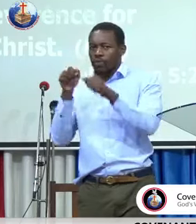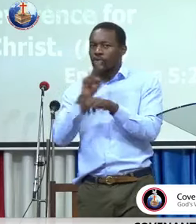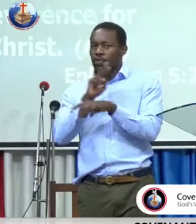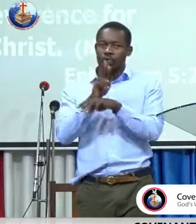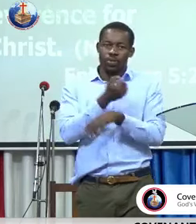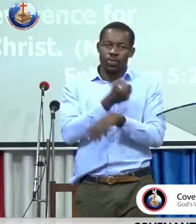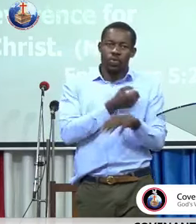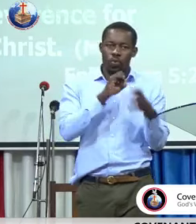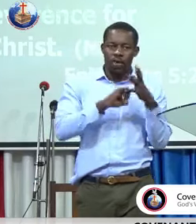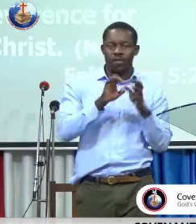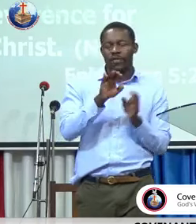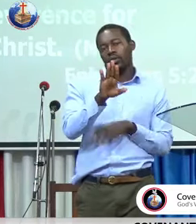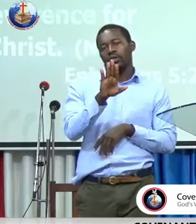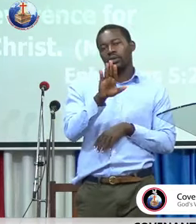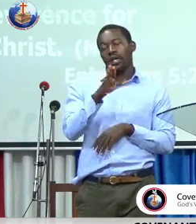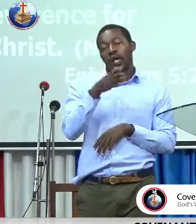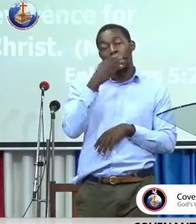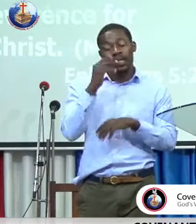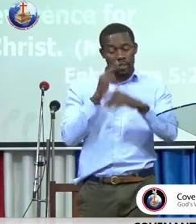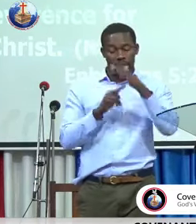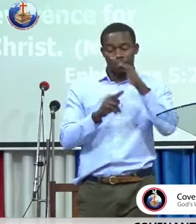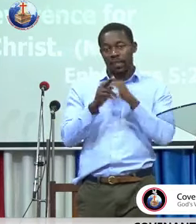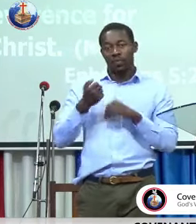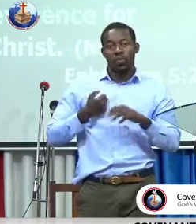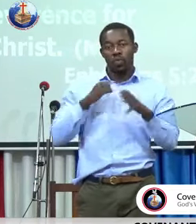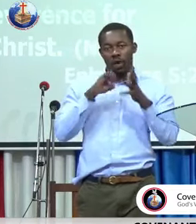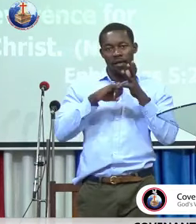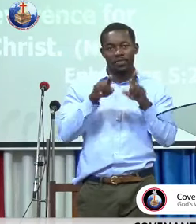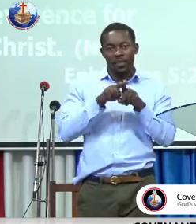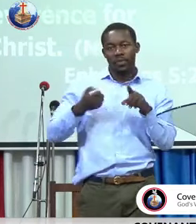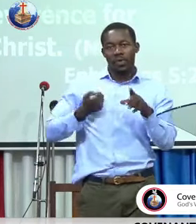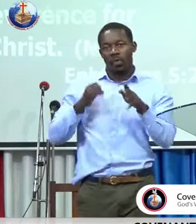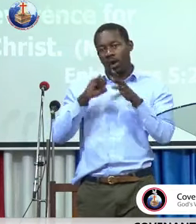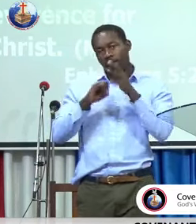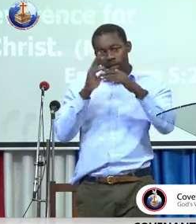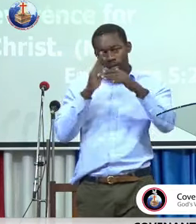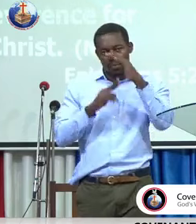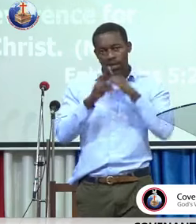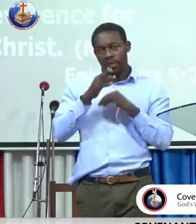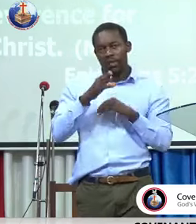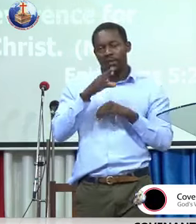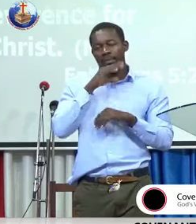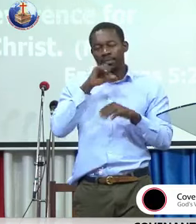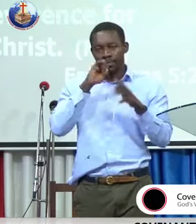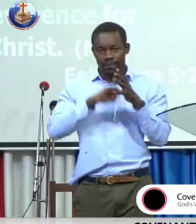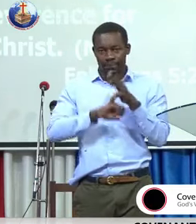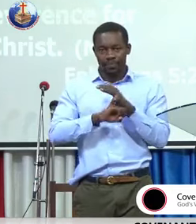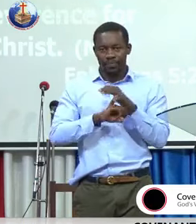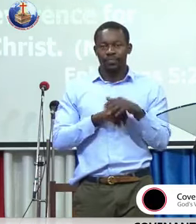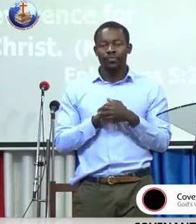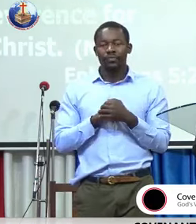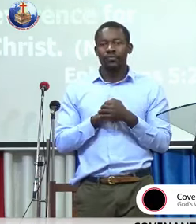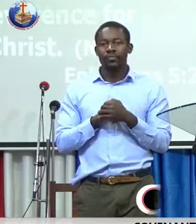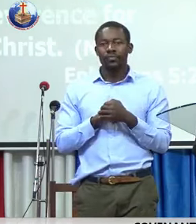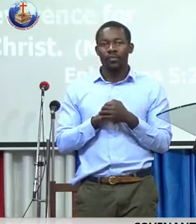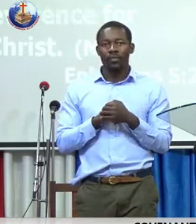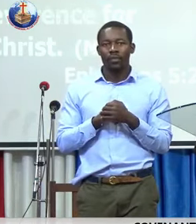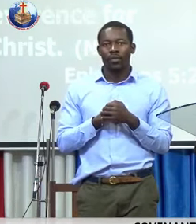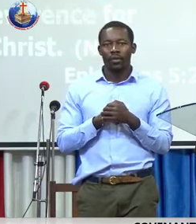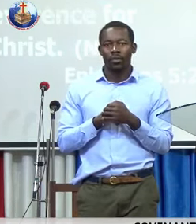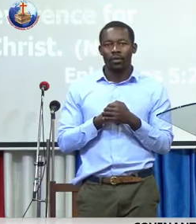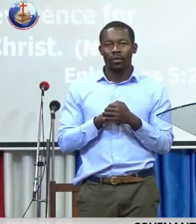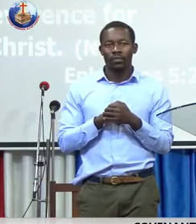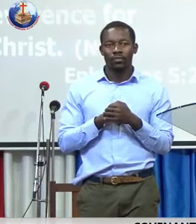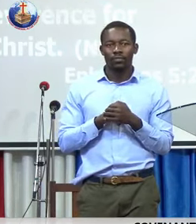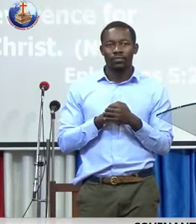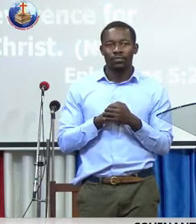juu yetu, we might find ourselves in trouble with leadership. Tunaweza jipata na katika shida na uongozi. Ask Abigail's husband. Uliza mkewe